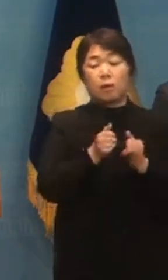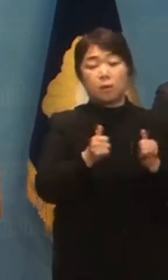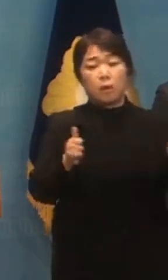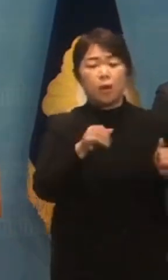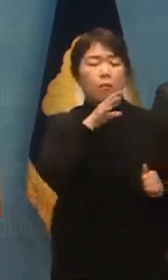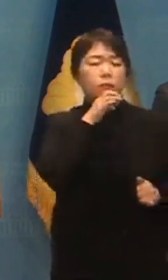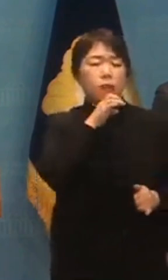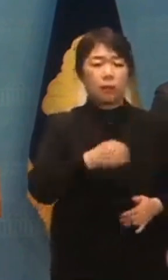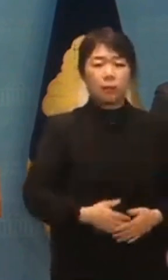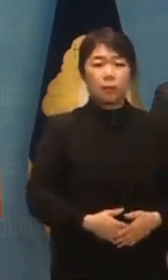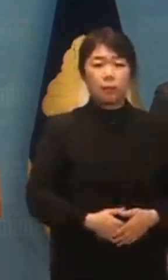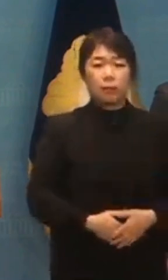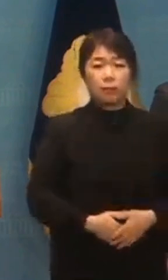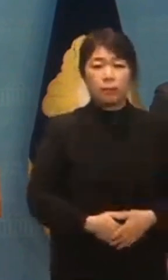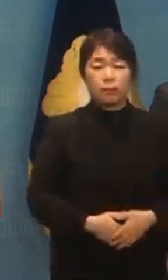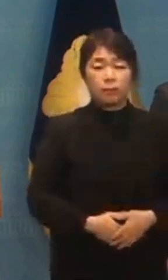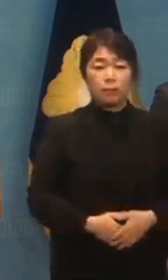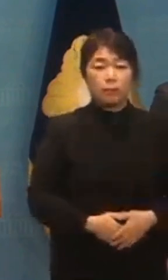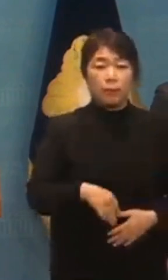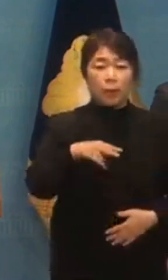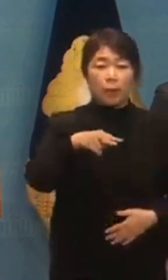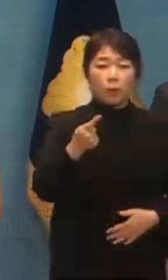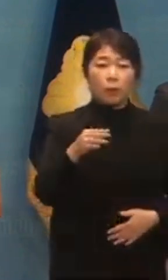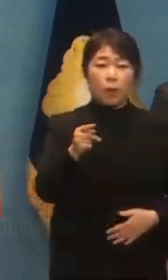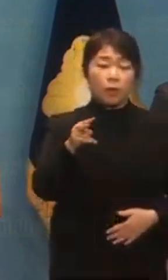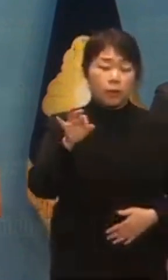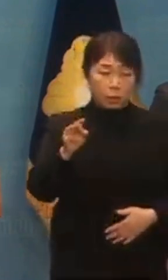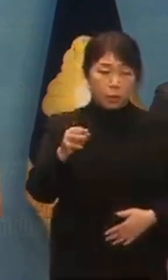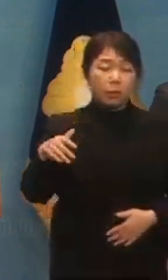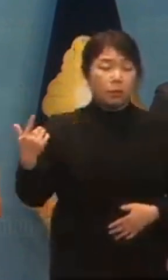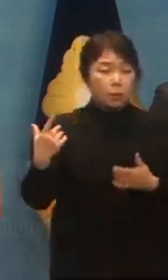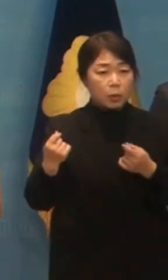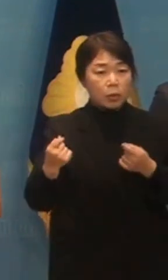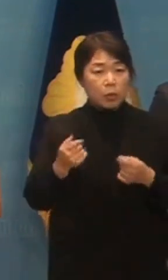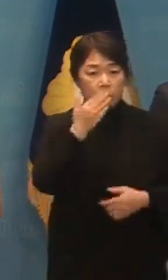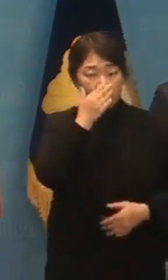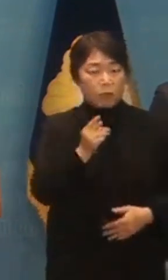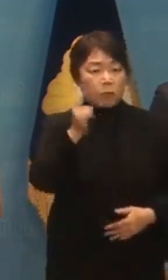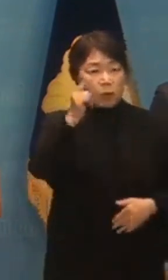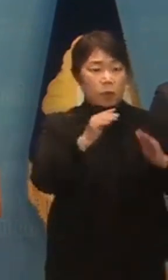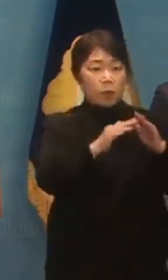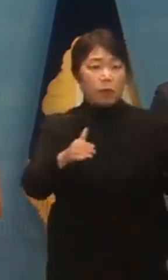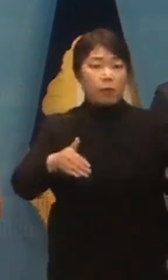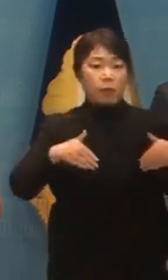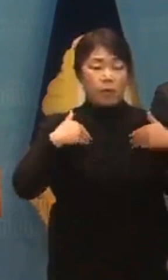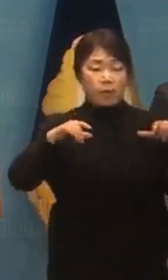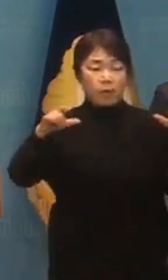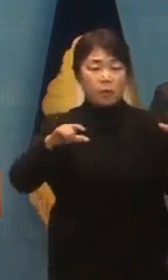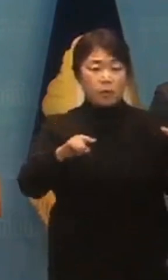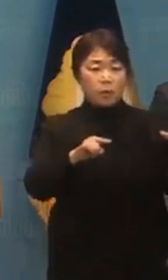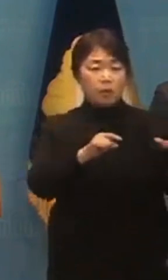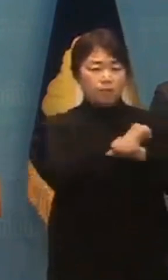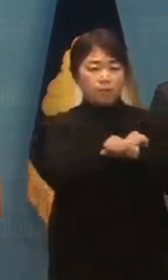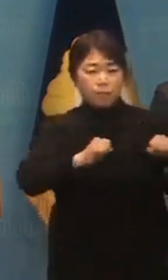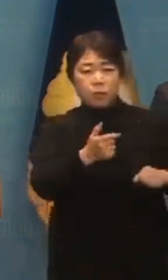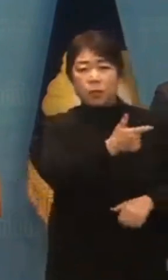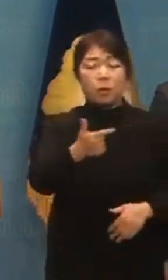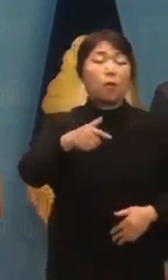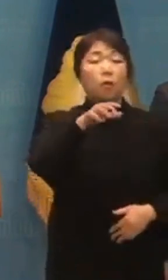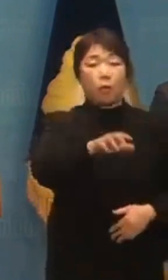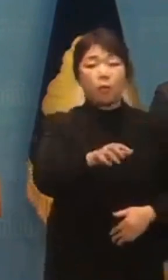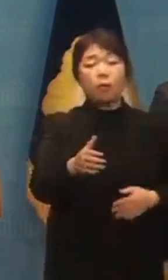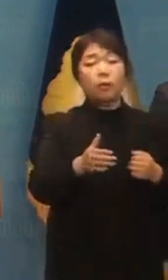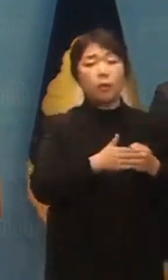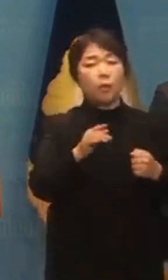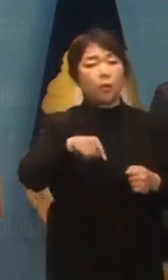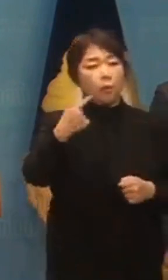의원님께서는 순천이 전남 제1의 도시로서 그 위상에 걸맞는 선거구를 가져야 한다는 점을 강조하고